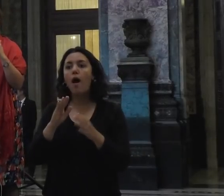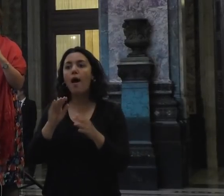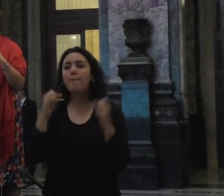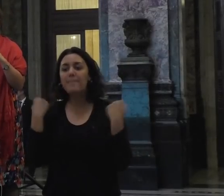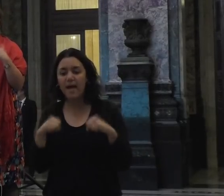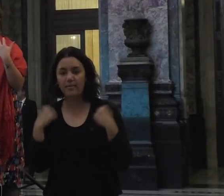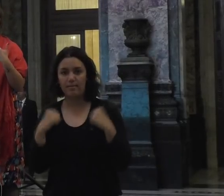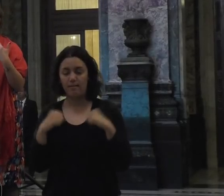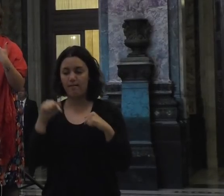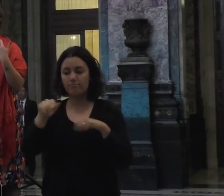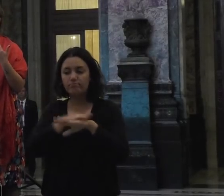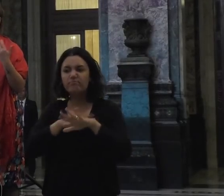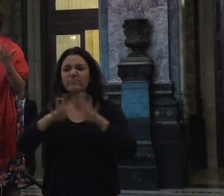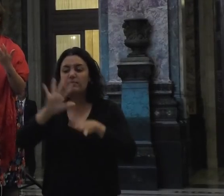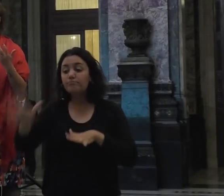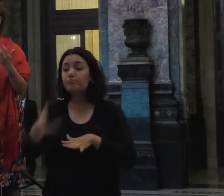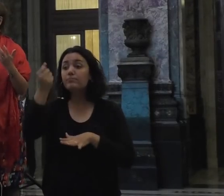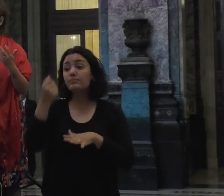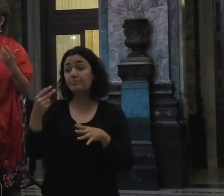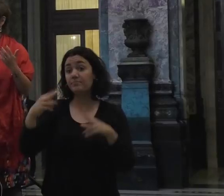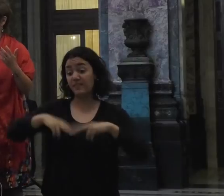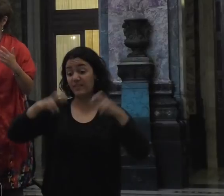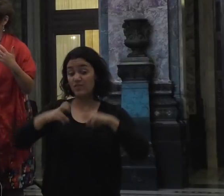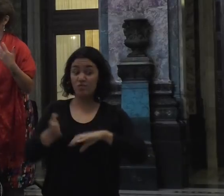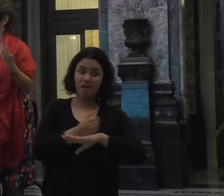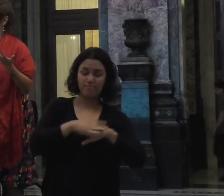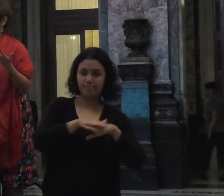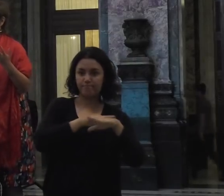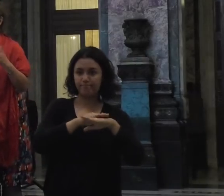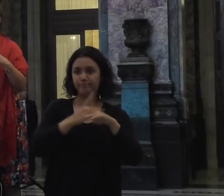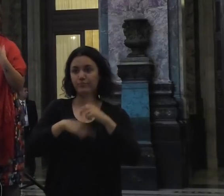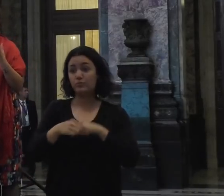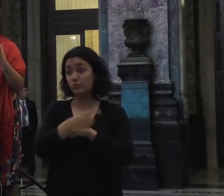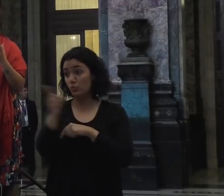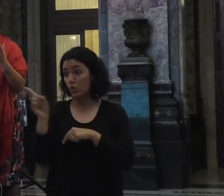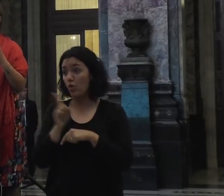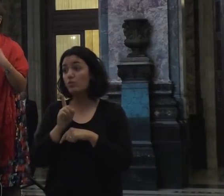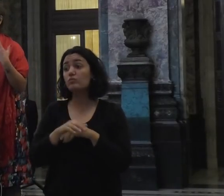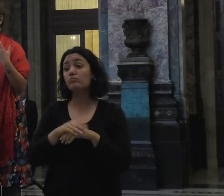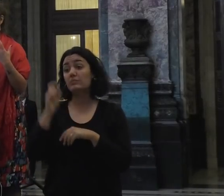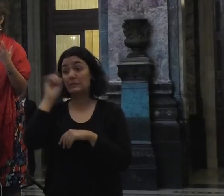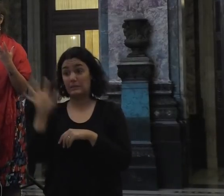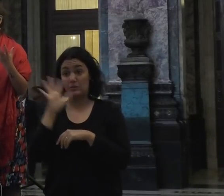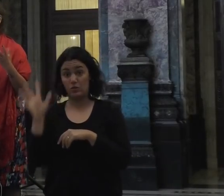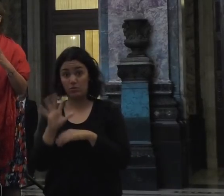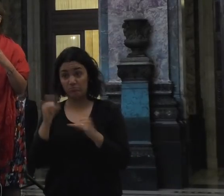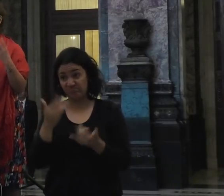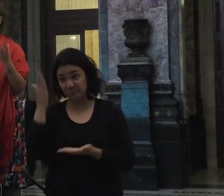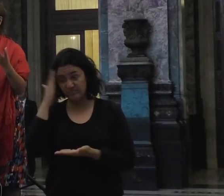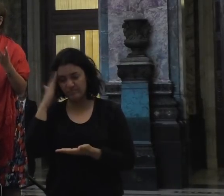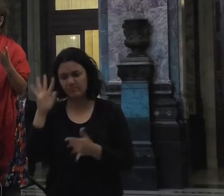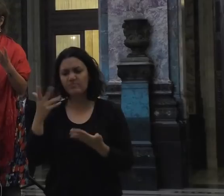basada directamente en los hallazgos de la investigación básica. Como ustedes saben, la psicología empezó como